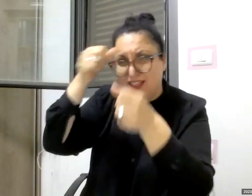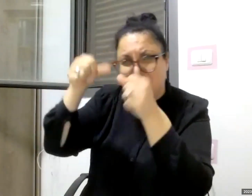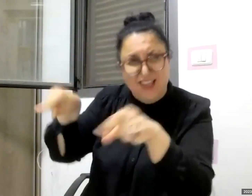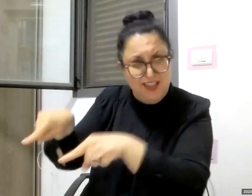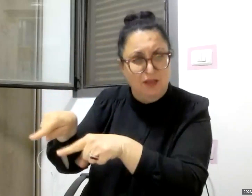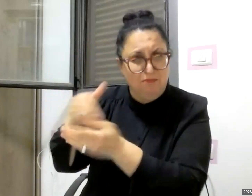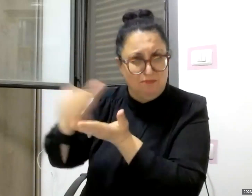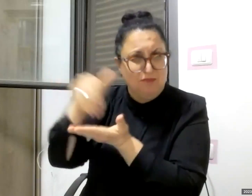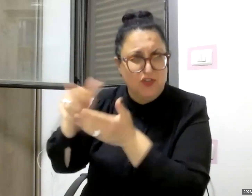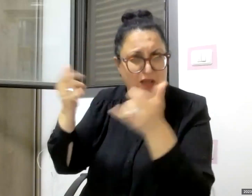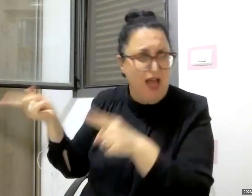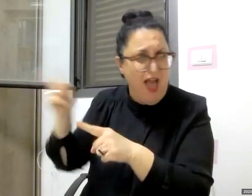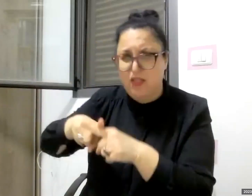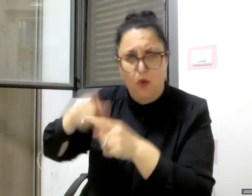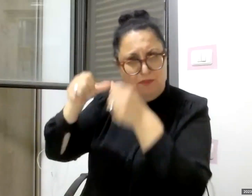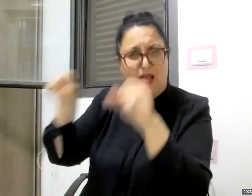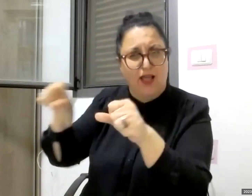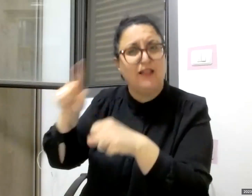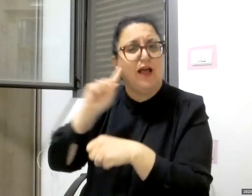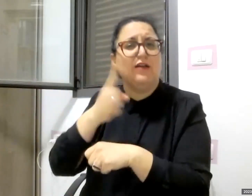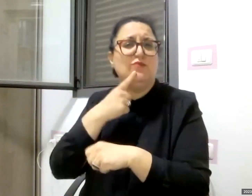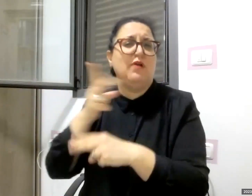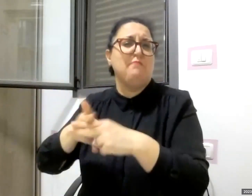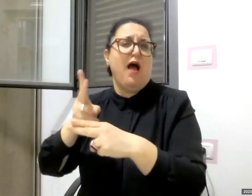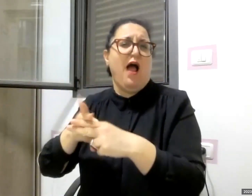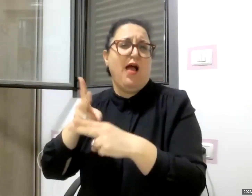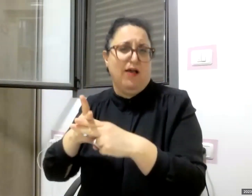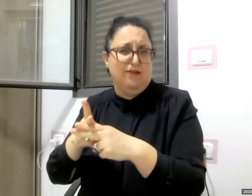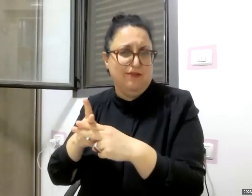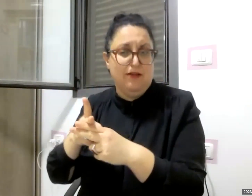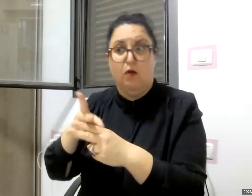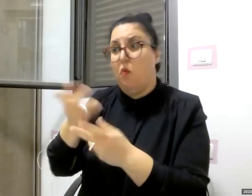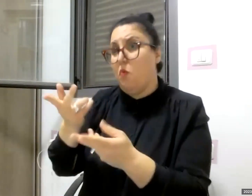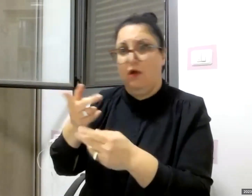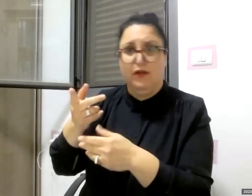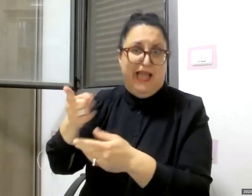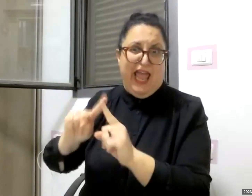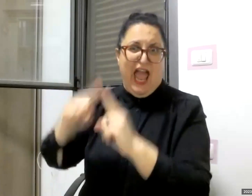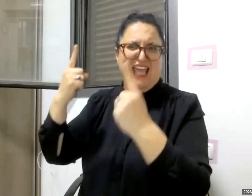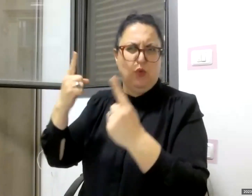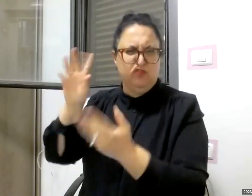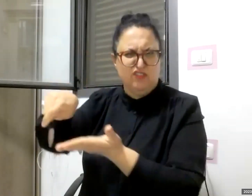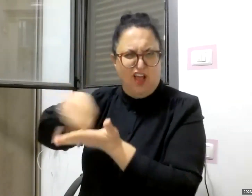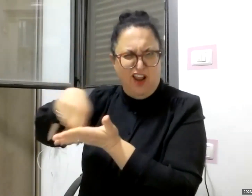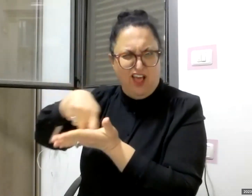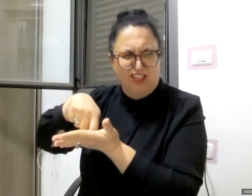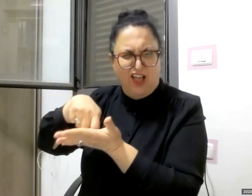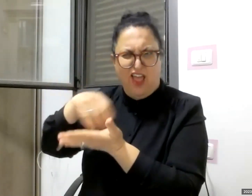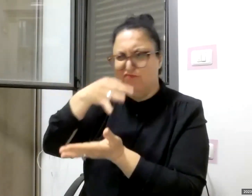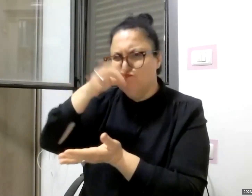אי אפשר לימודי, הרי עד היום לימודי הרפואה מתייגים את החרשות כמחלה, כחריגות